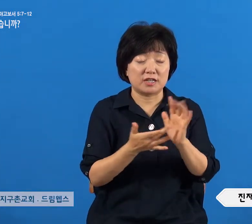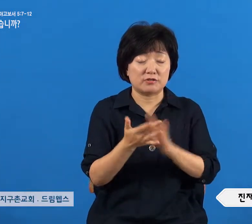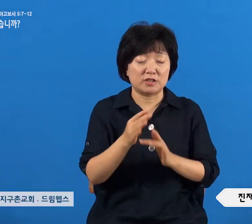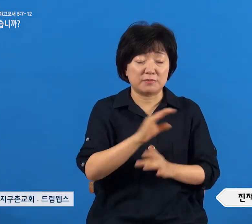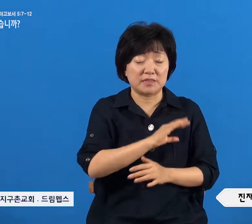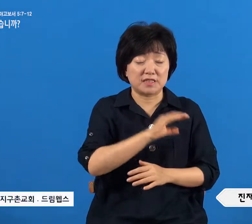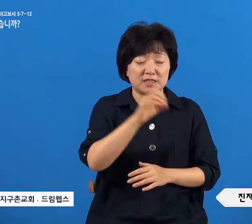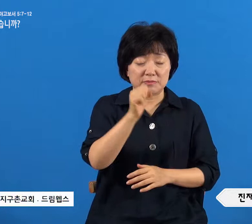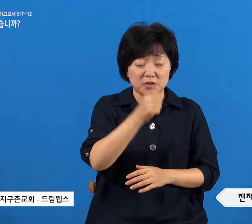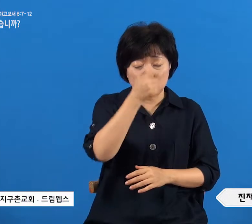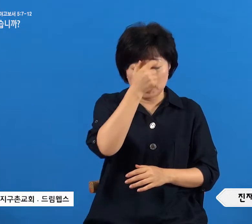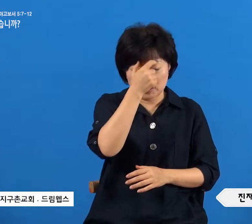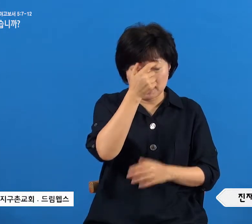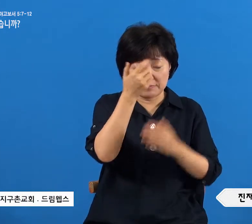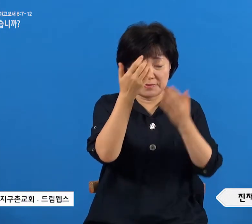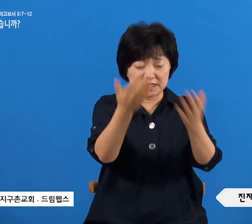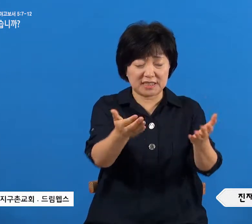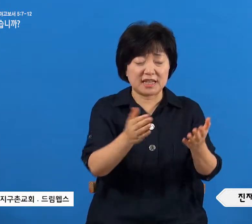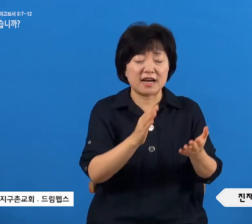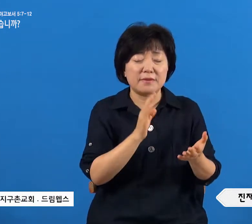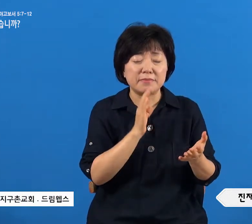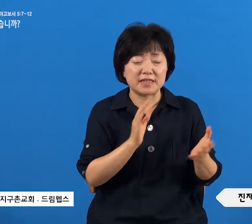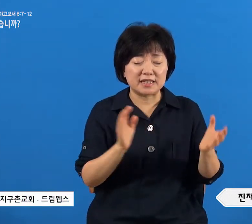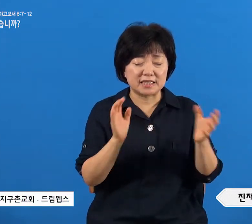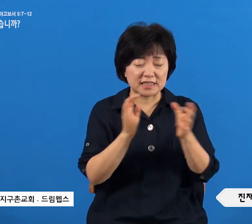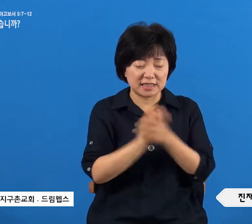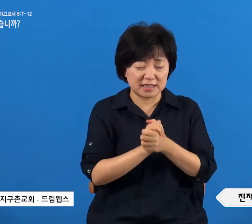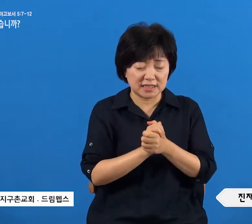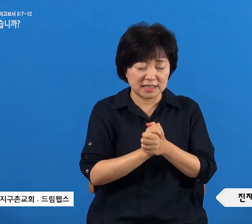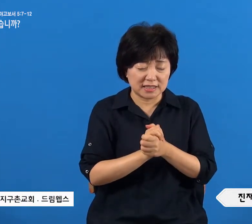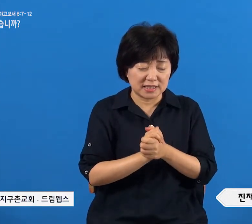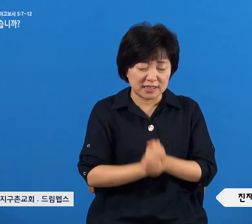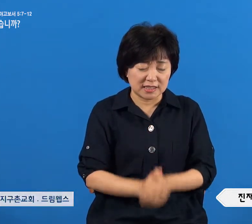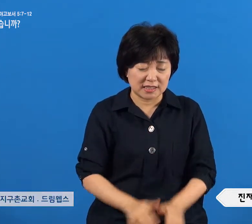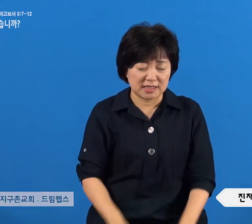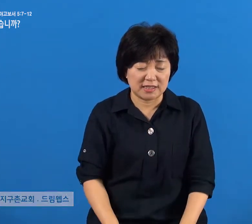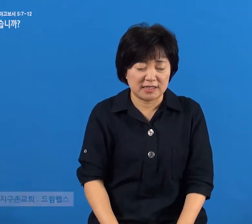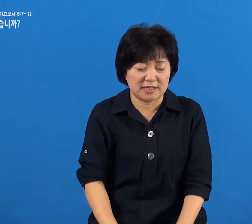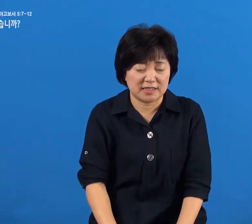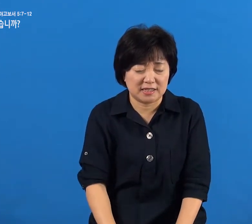귀하신 예수님의 이름으로 기도하옵나이다. 아멘.